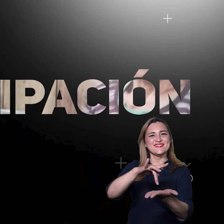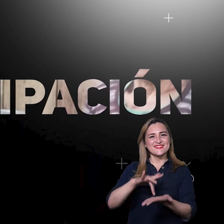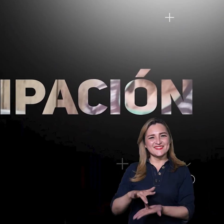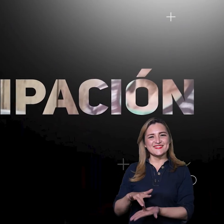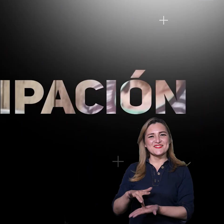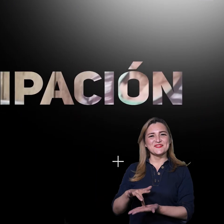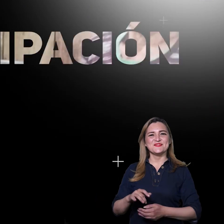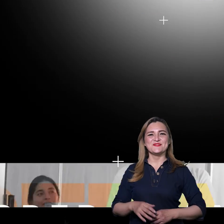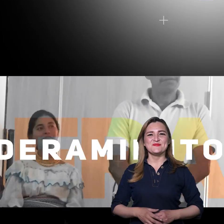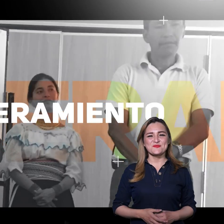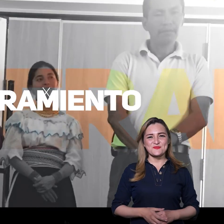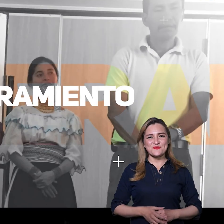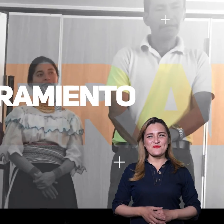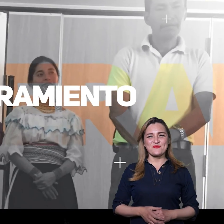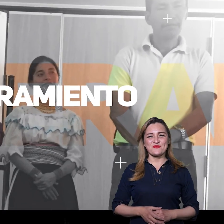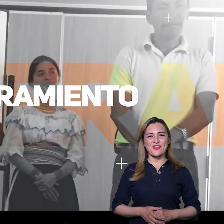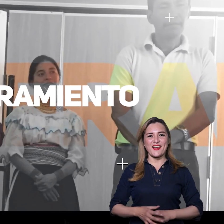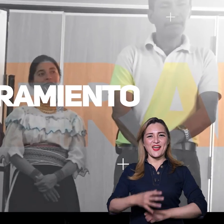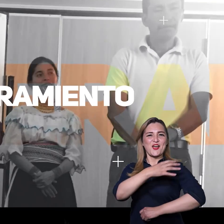Participación.